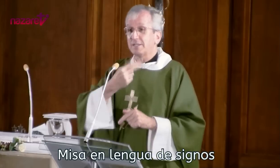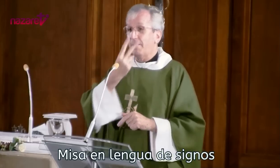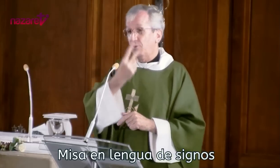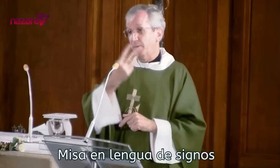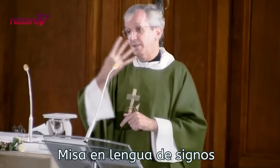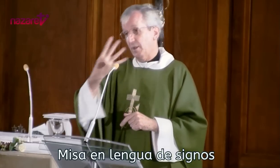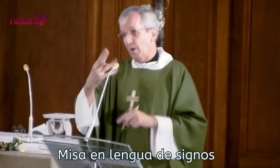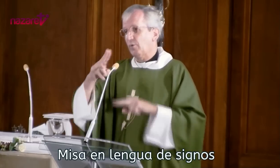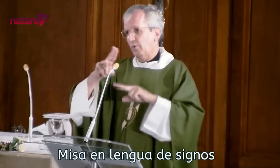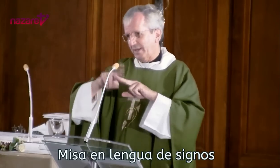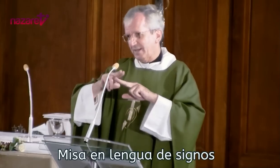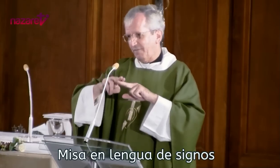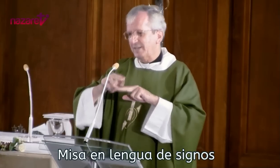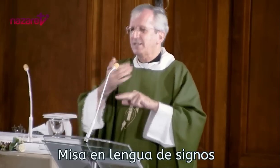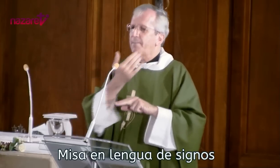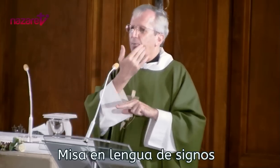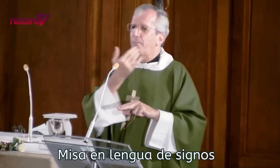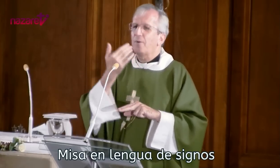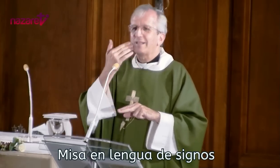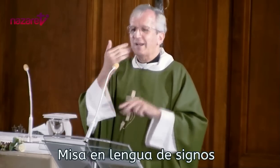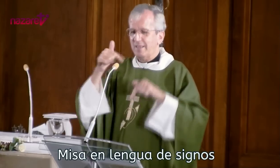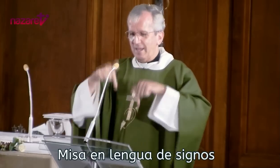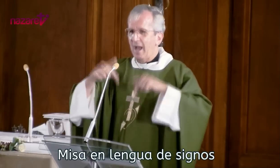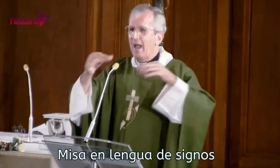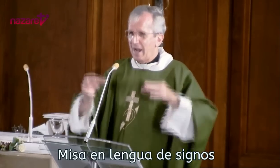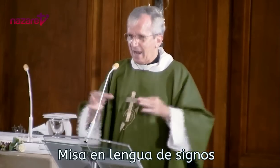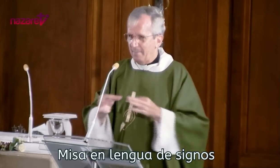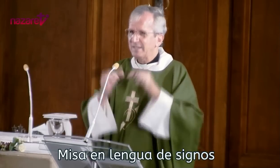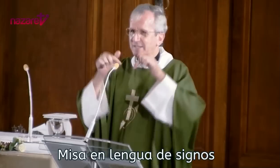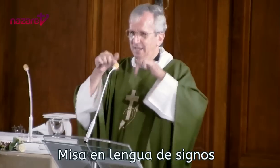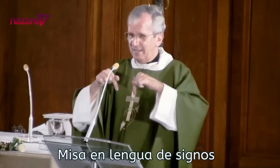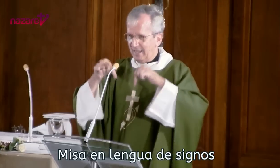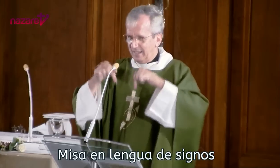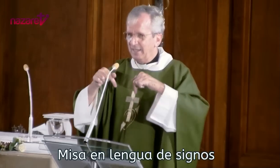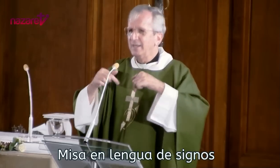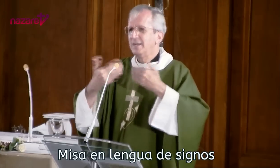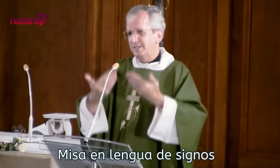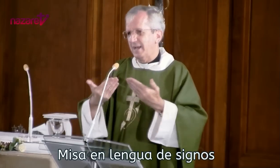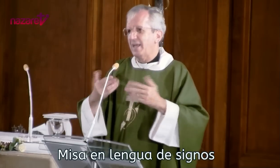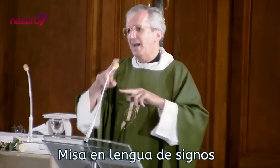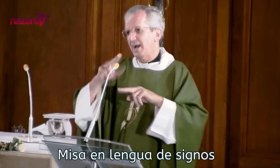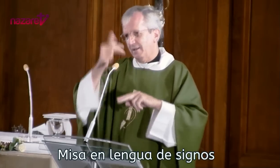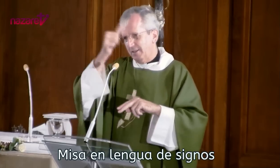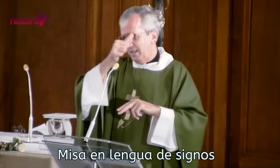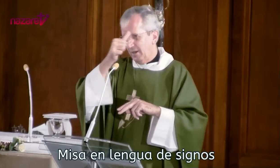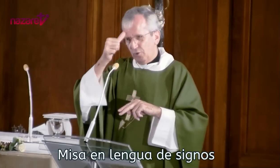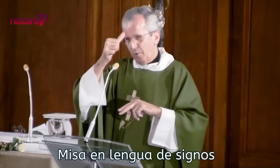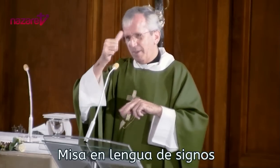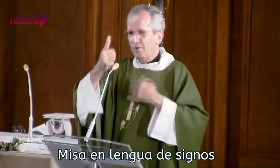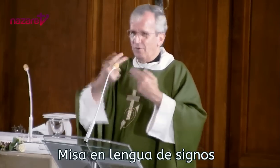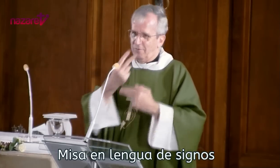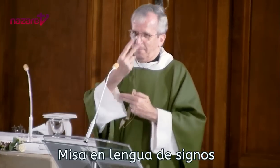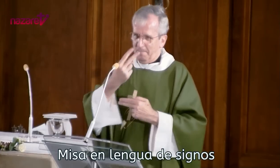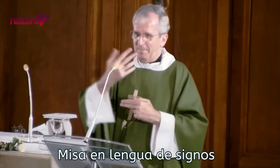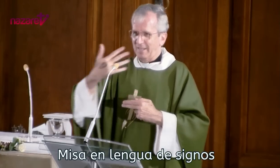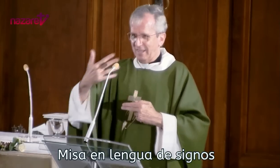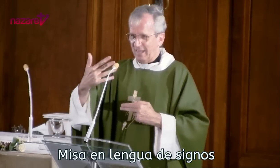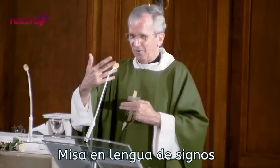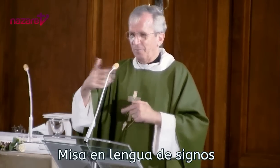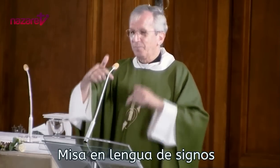sábado 24, que es la fiesta, pero por la tarde ya la misa de aquí será ya del domingo 25.